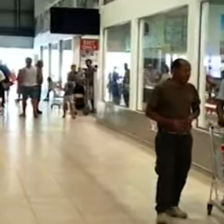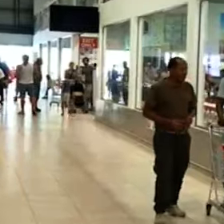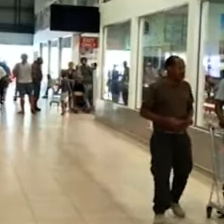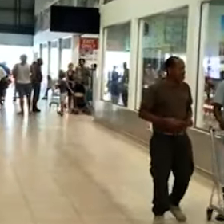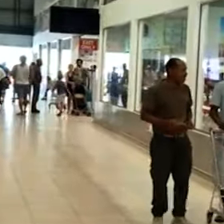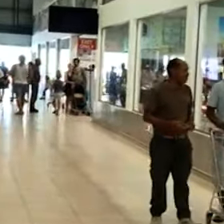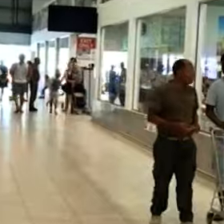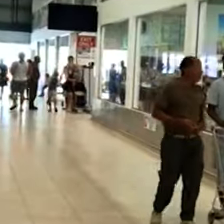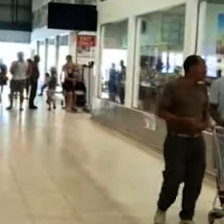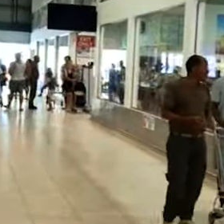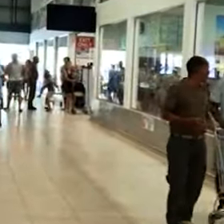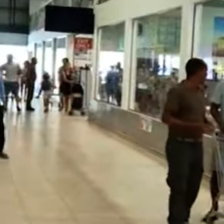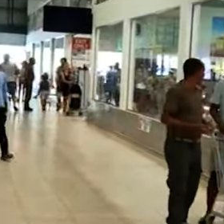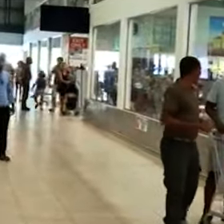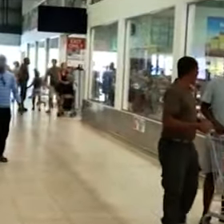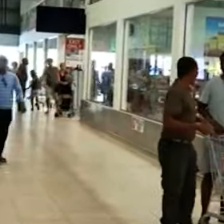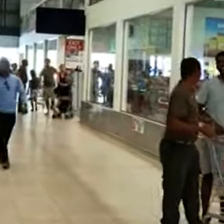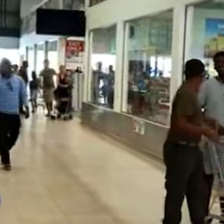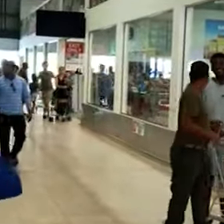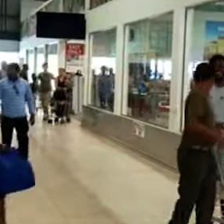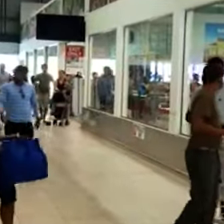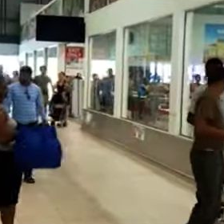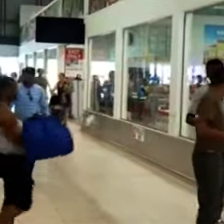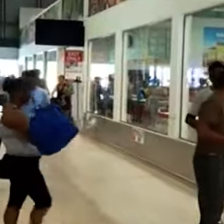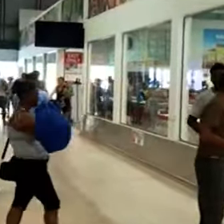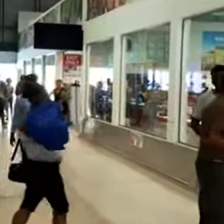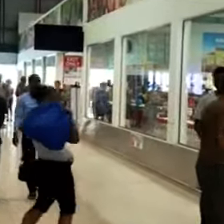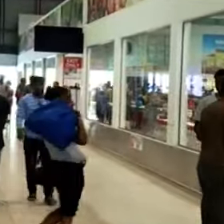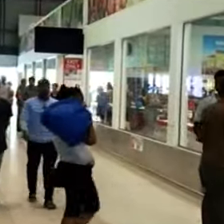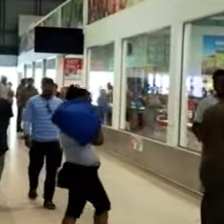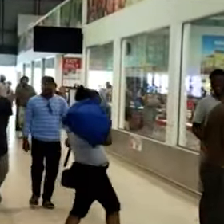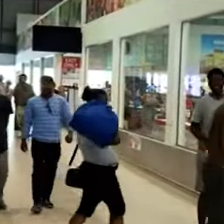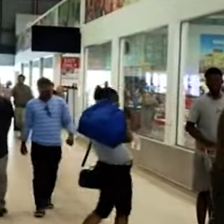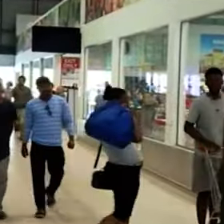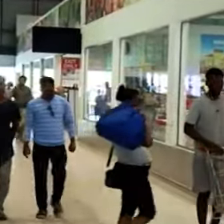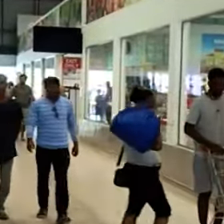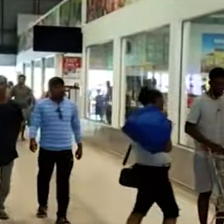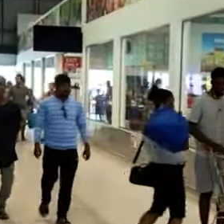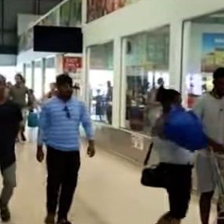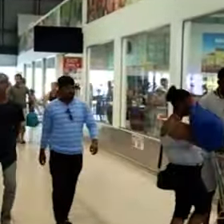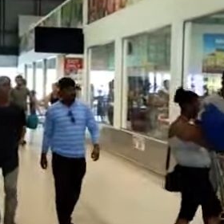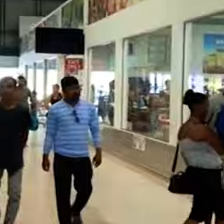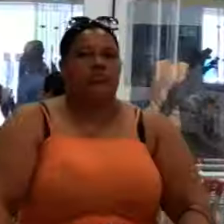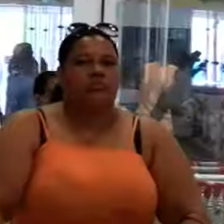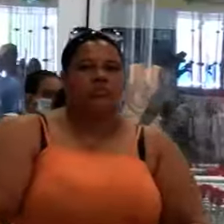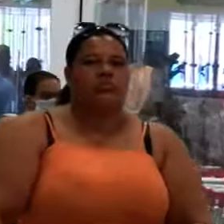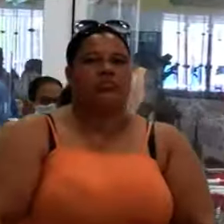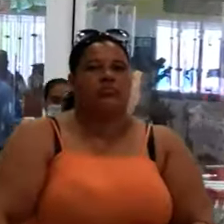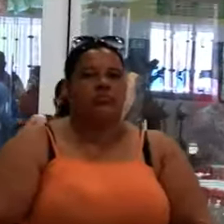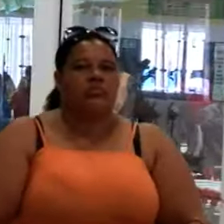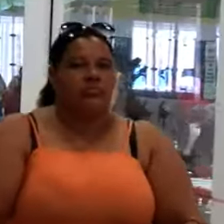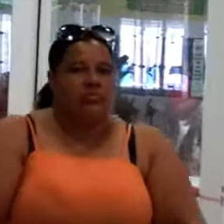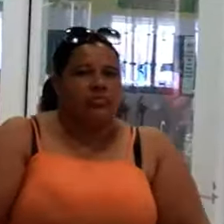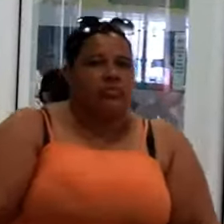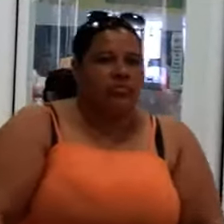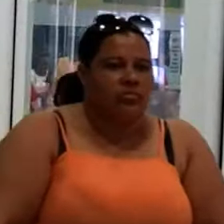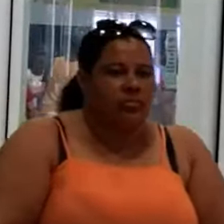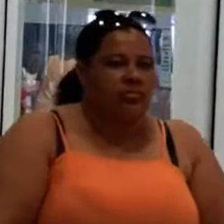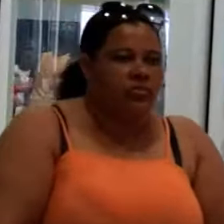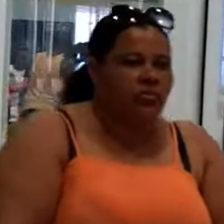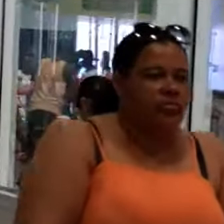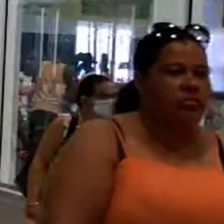in varié mais nous capable remarquer si tout manger et les autres commodités des bases de mon trolley si